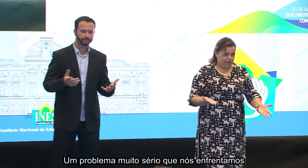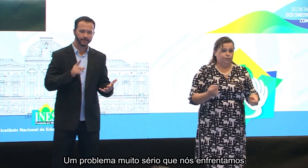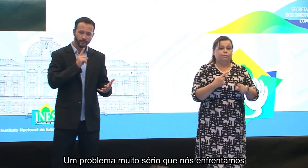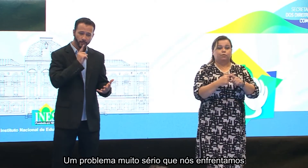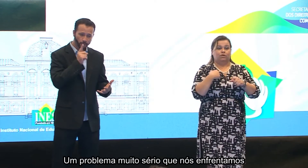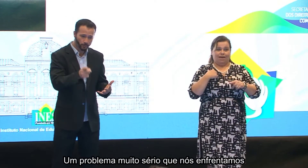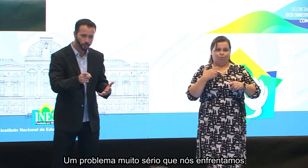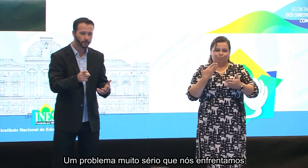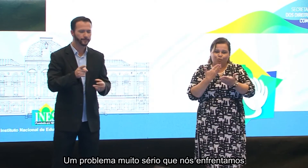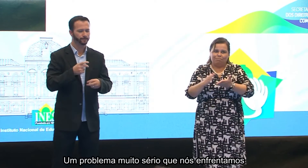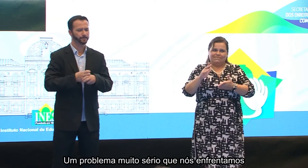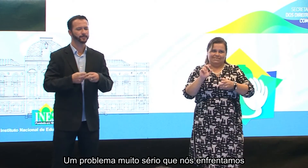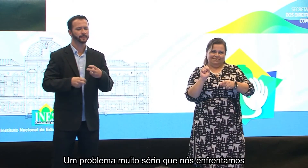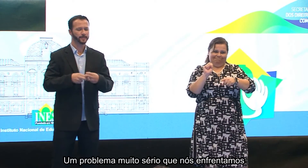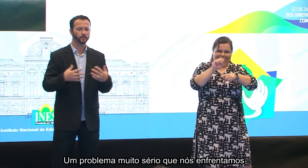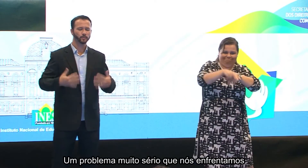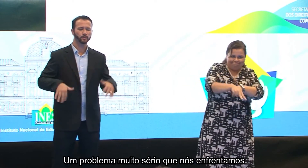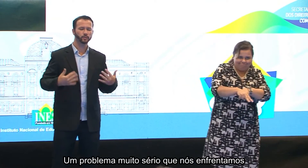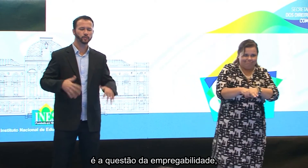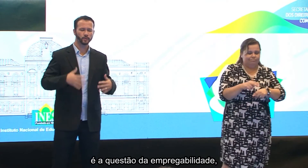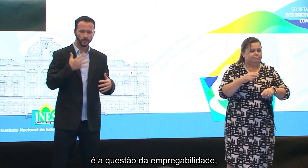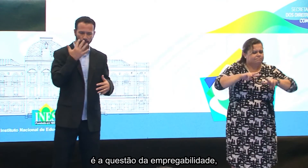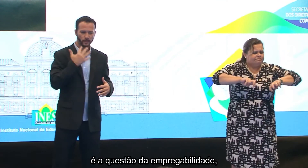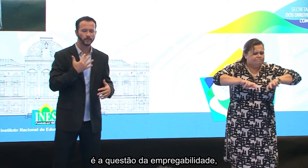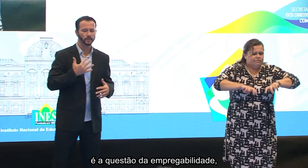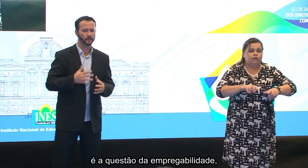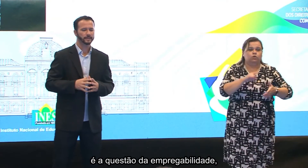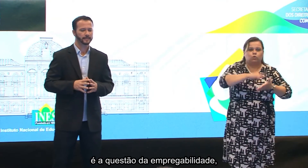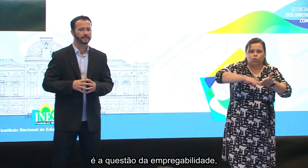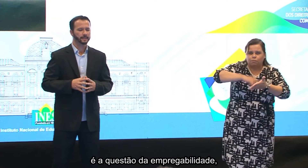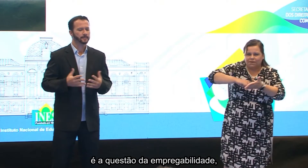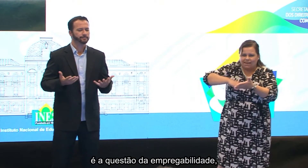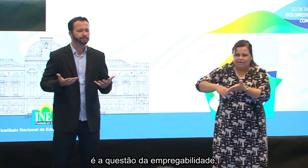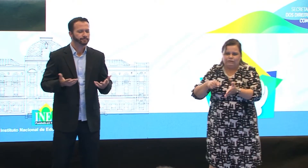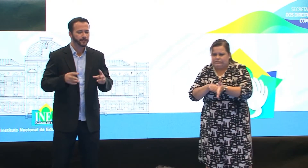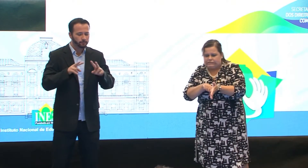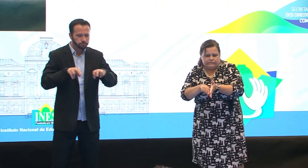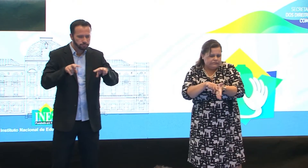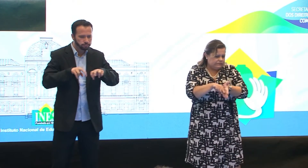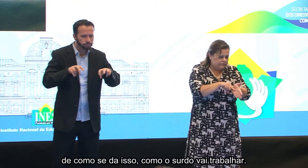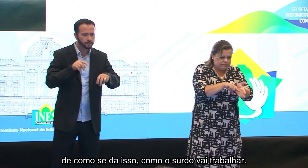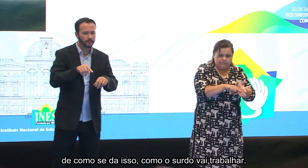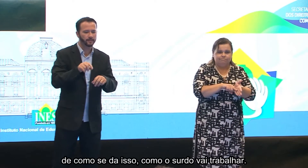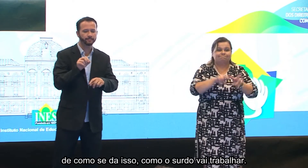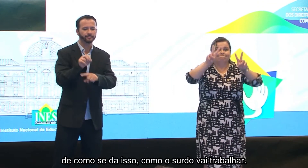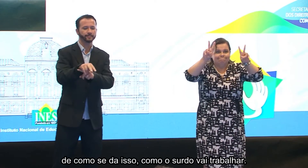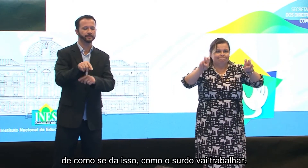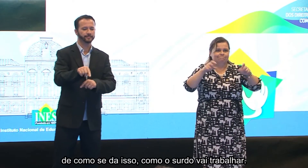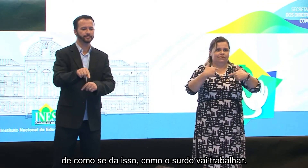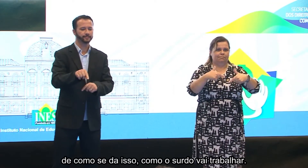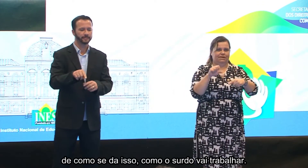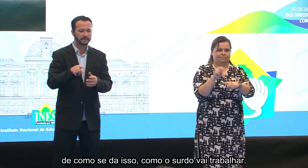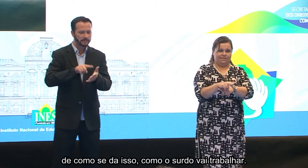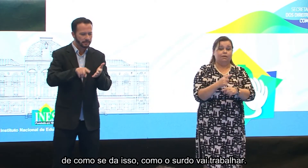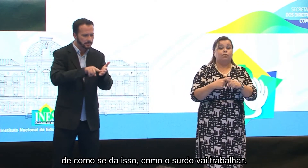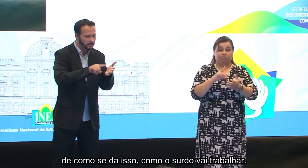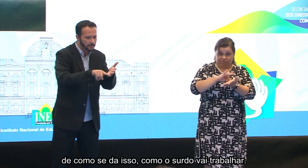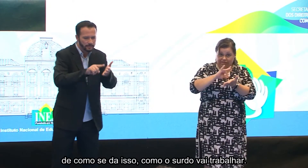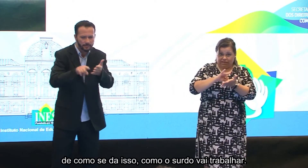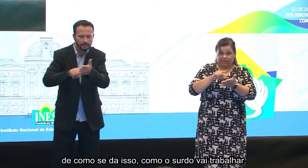Então, um problema muito sério que nós enfrentamos é a questão da empregabilidade. De como se dá isso, como